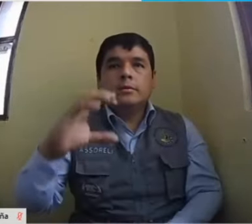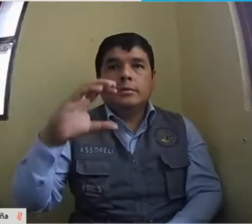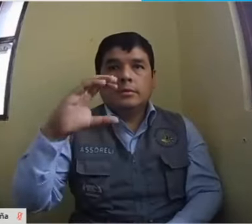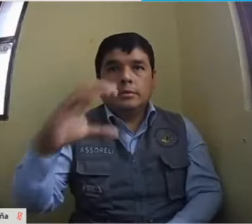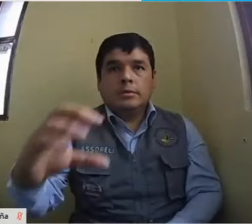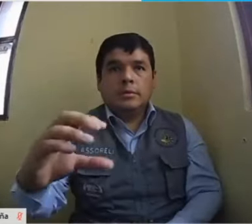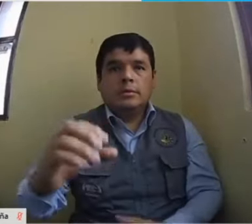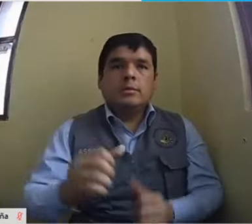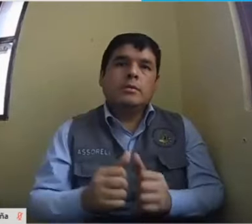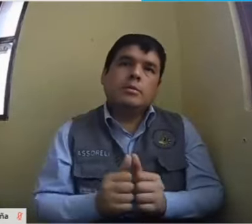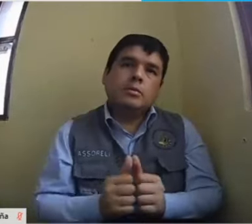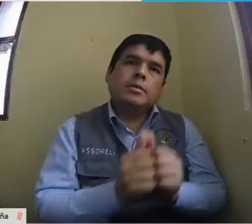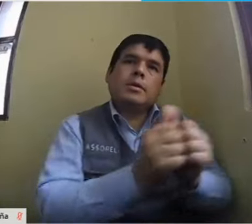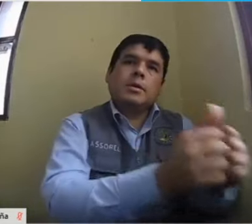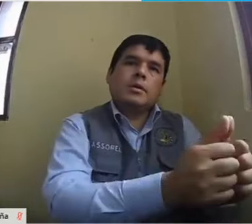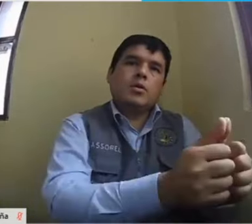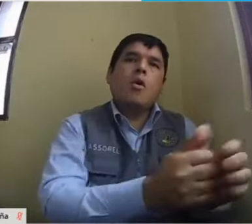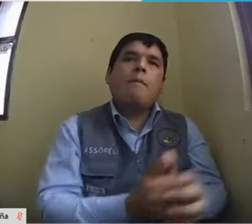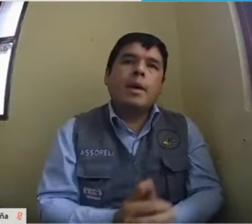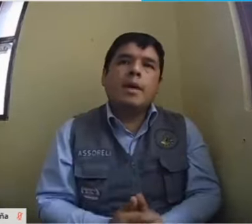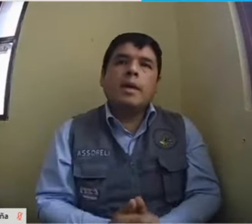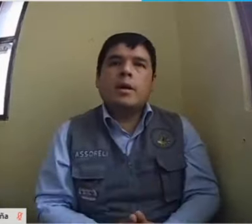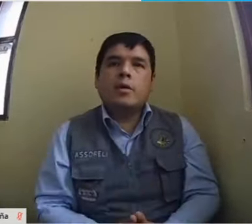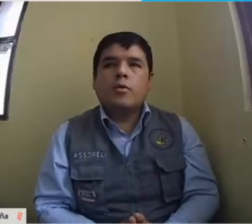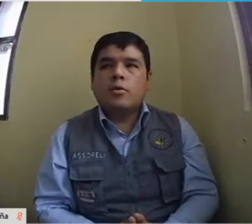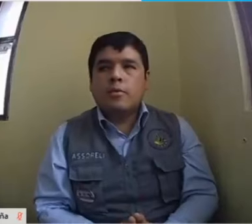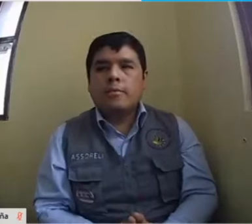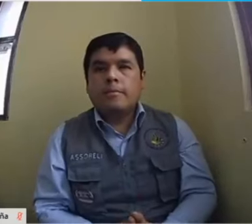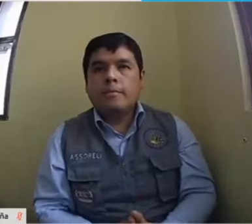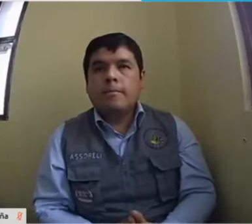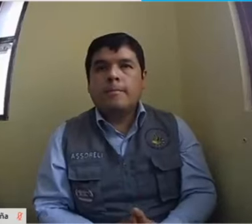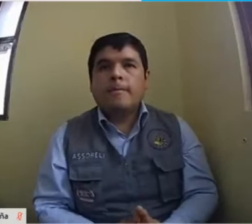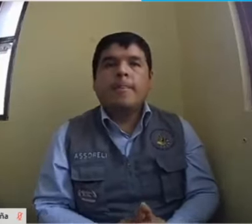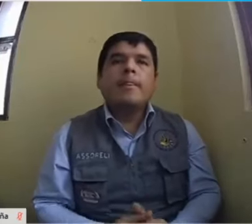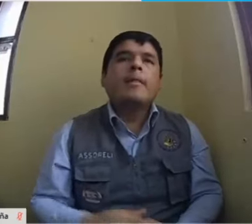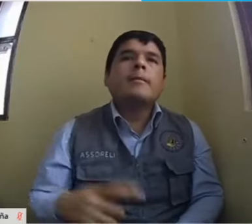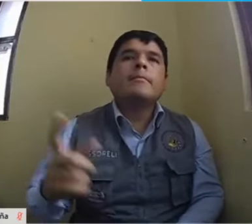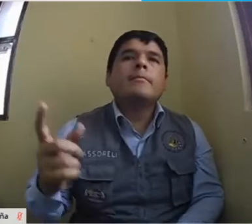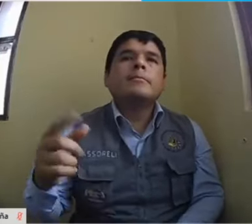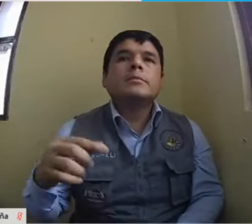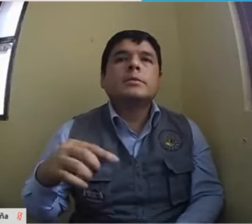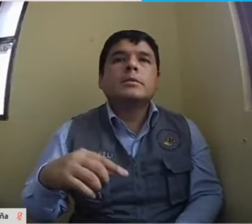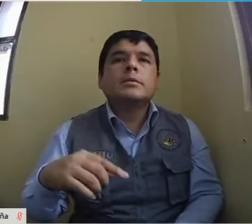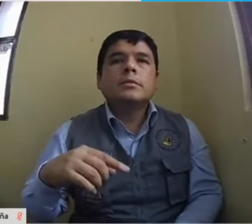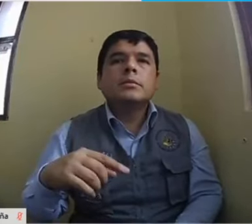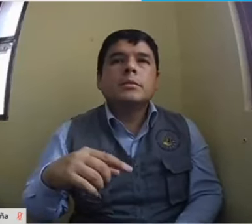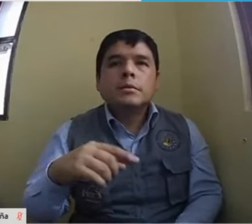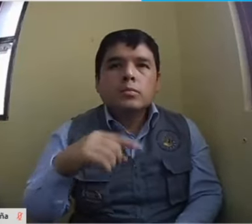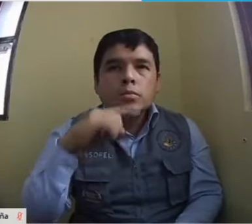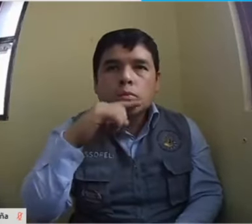Compañera, compañero, la C y ambas manos juntas que salen para un lado, ¿no?